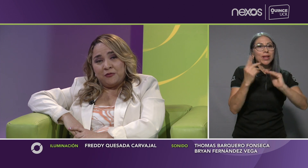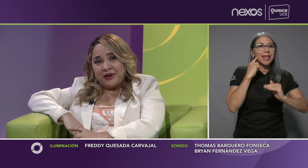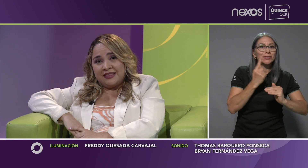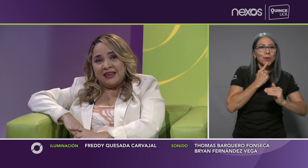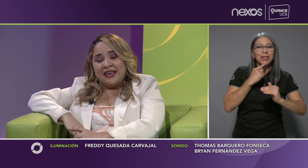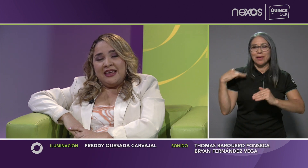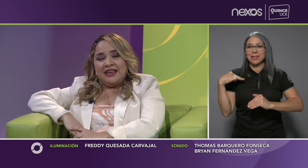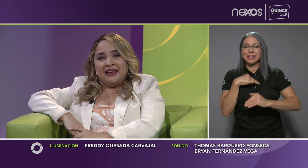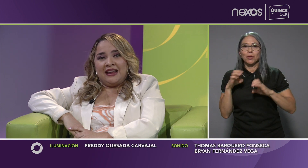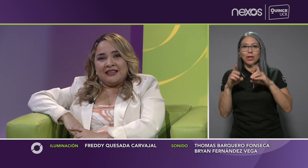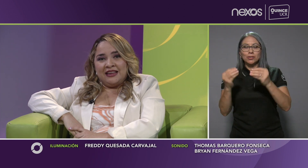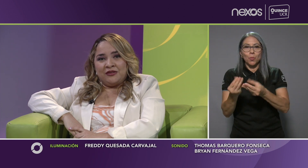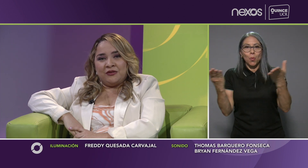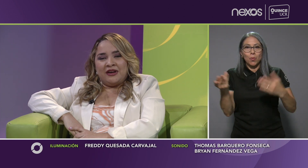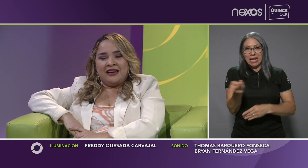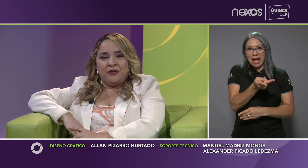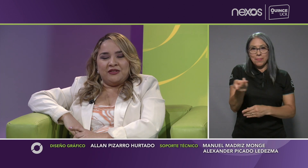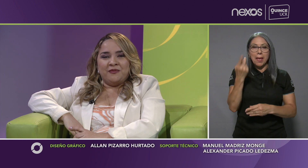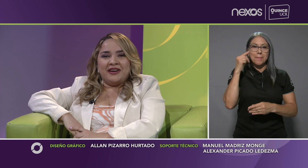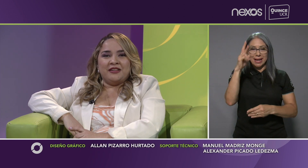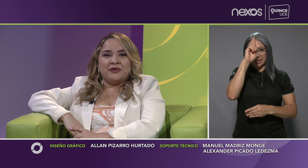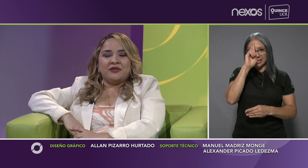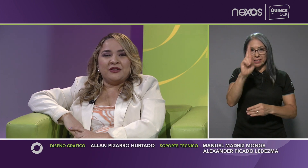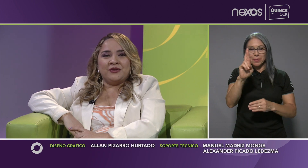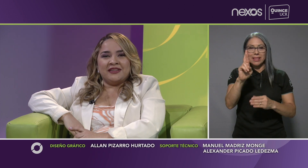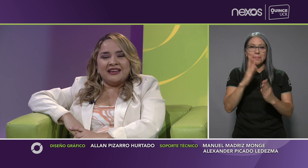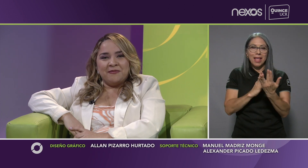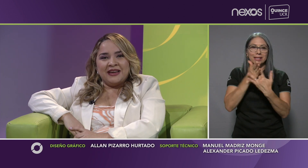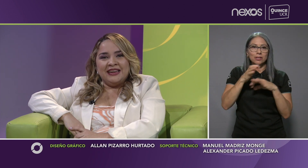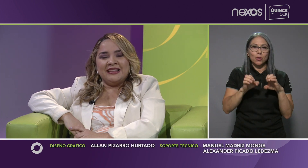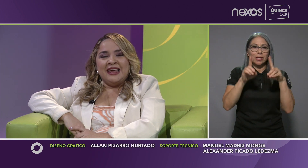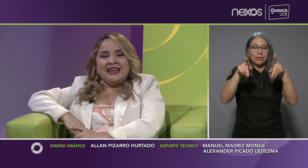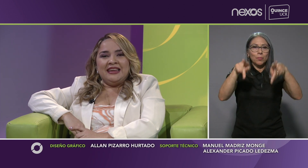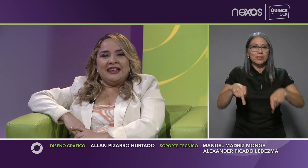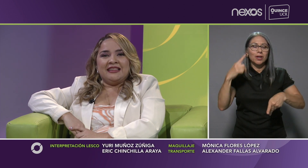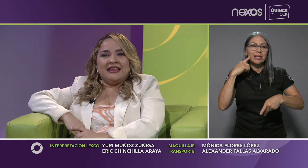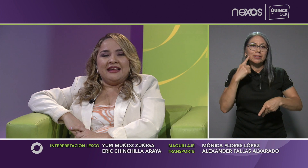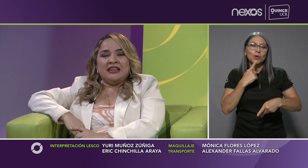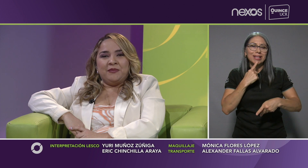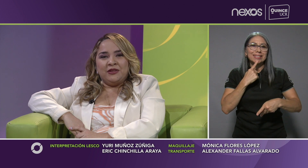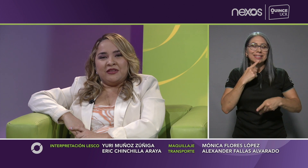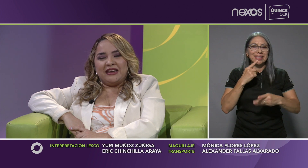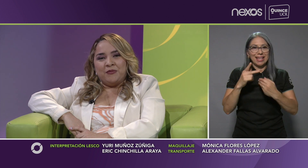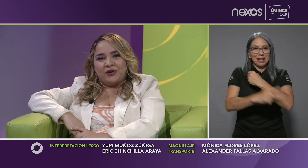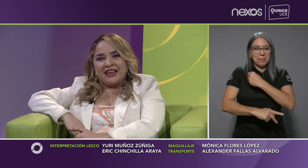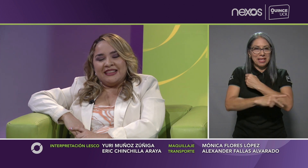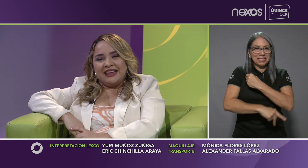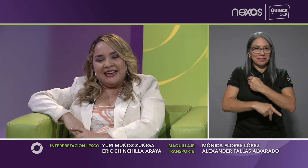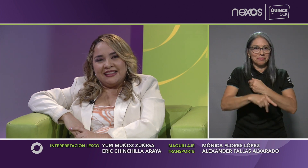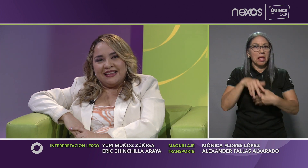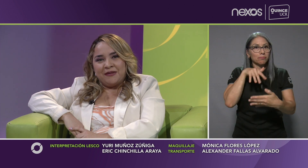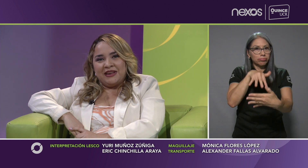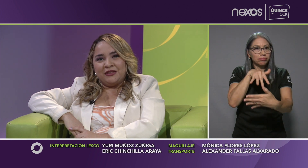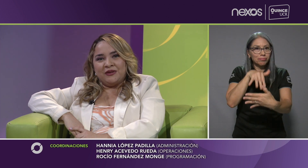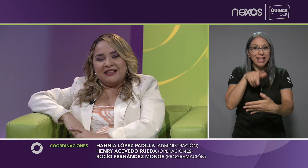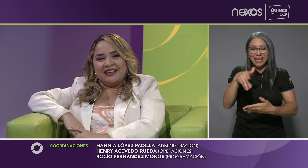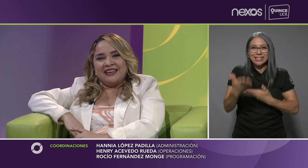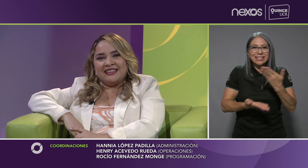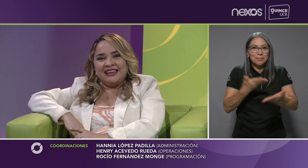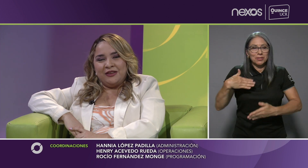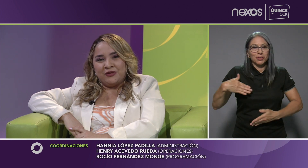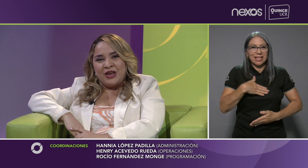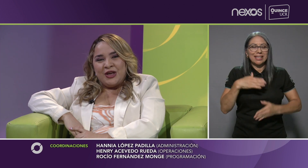que se respete el acceso a la educación para las personas sordas en el país y este servicio tan importante, el CESA, para